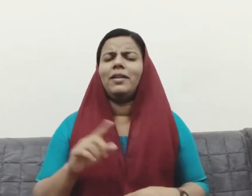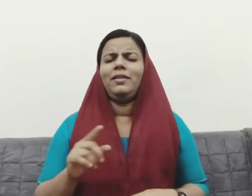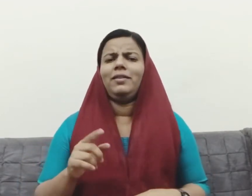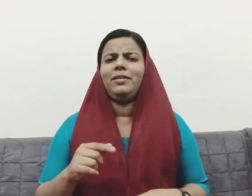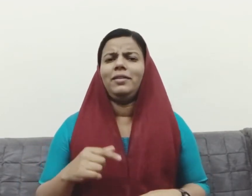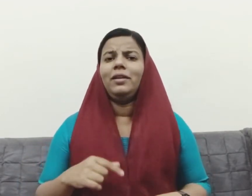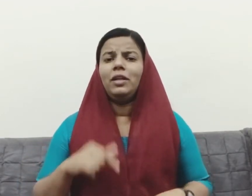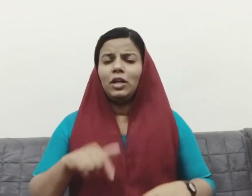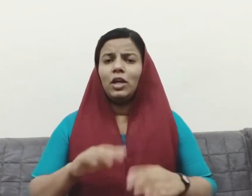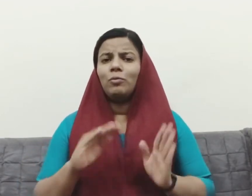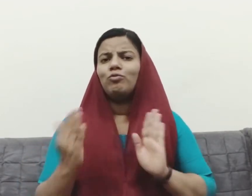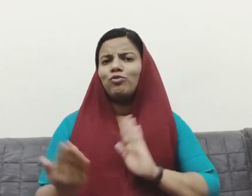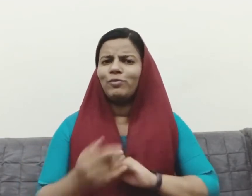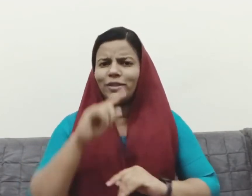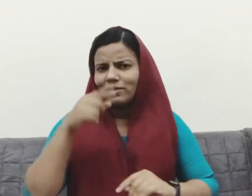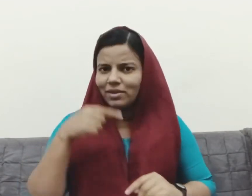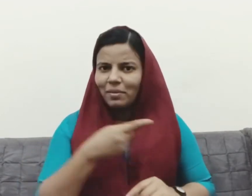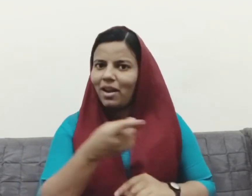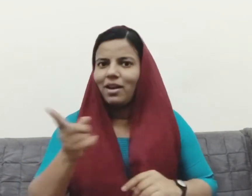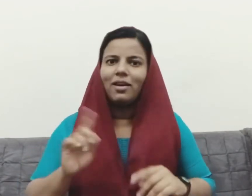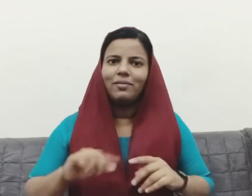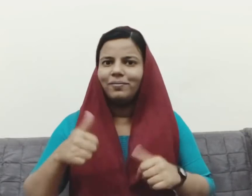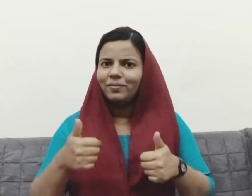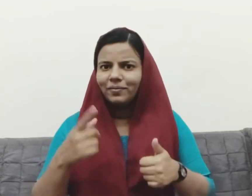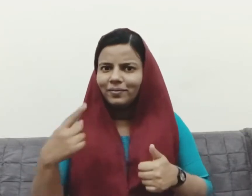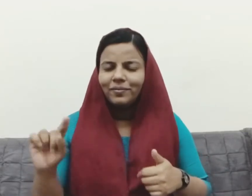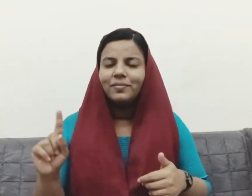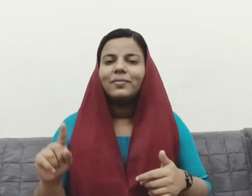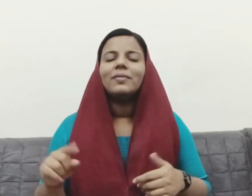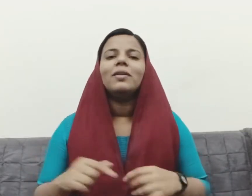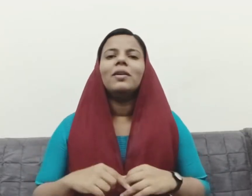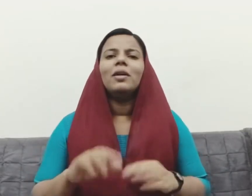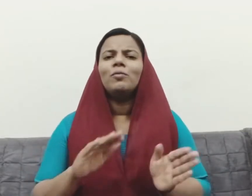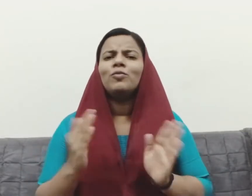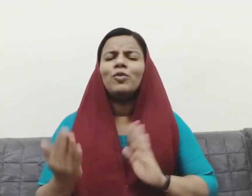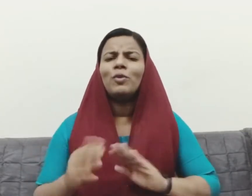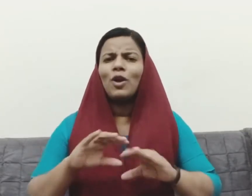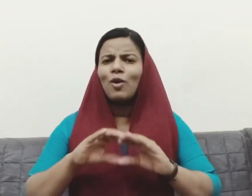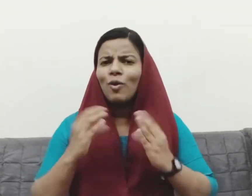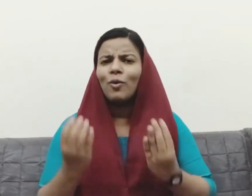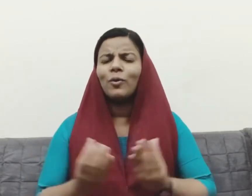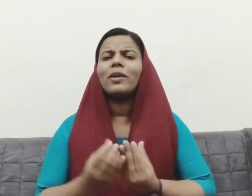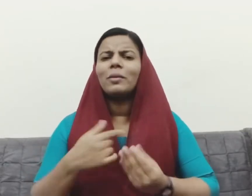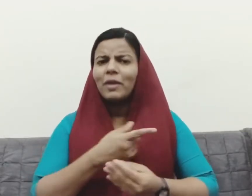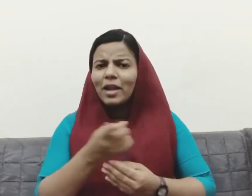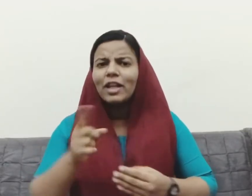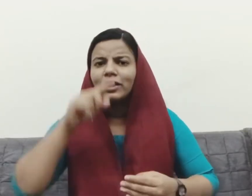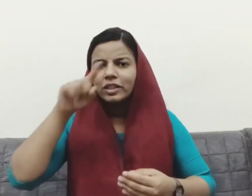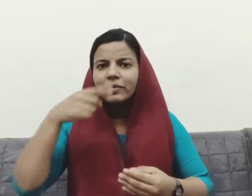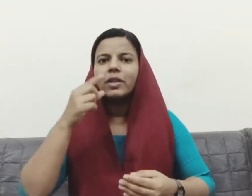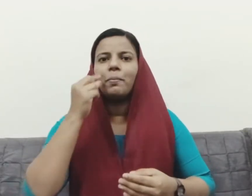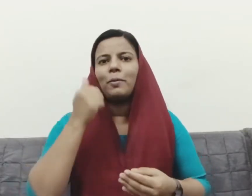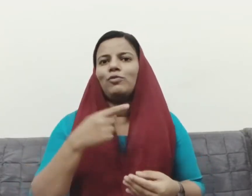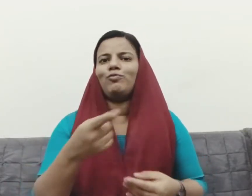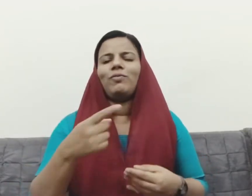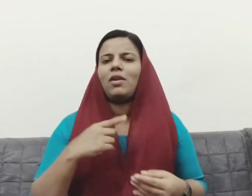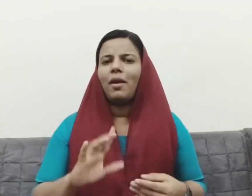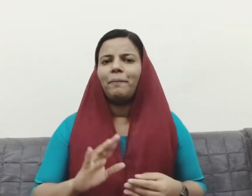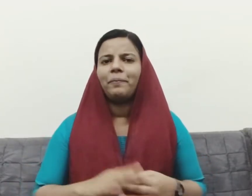നമ്മളെന്ന് പറയുമ്പോൾ നമ്മൾ ഈ ഭൗമികന്മാരാണ്, നമ്മൾ ഭൂമിയിൽ എന്നാ പറയുന്നത് എർത്ത്ലി സൂട്ടിൽ ജീവിക്കുന്നവരാണ്, അതായത്